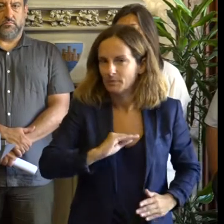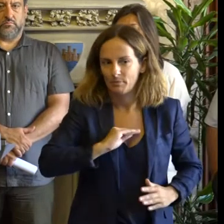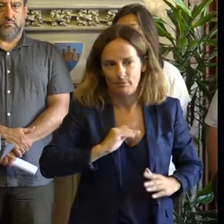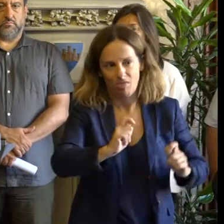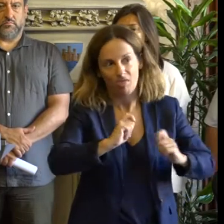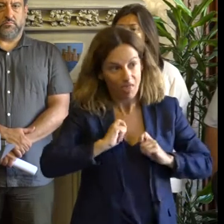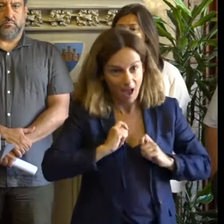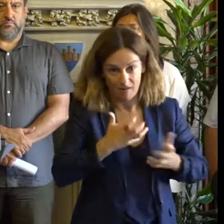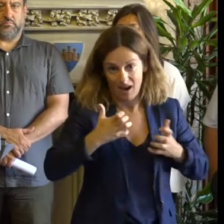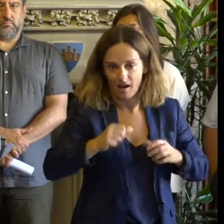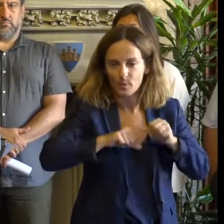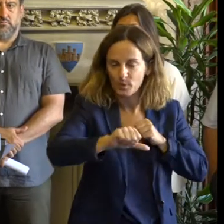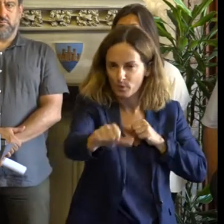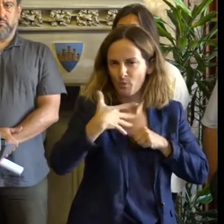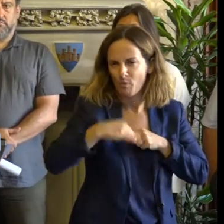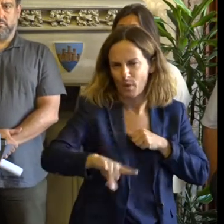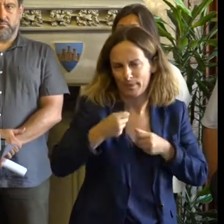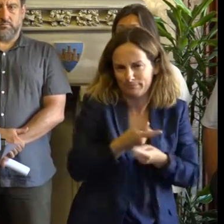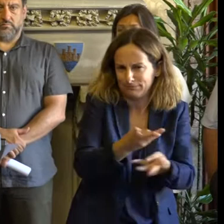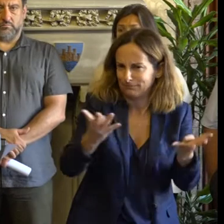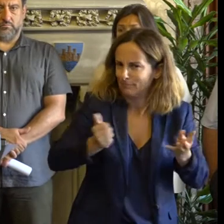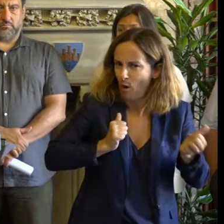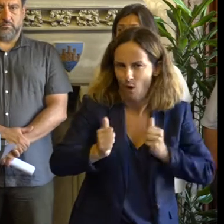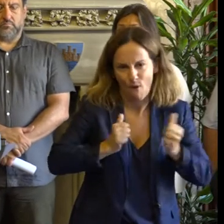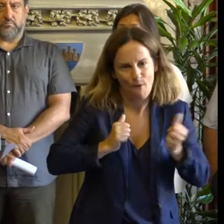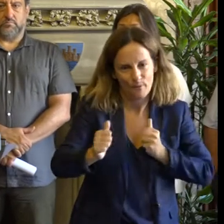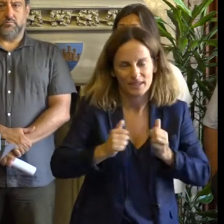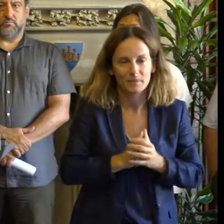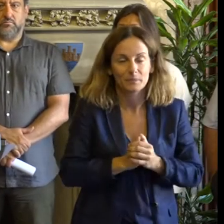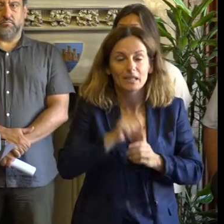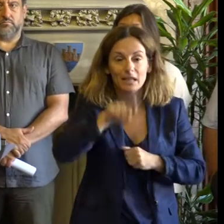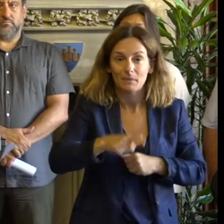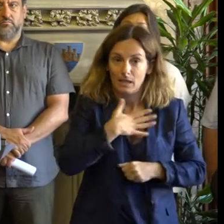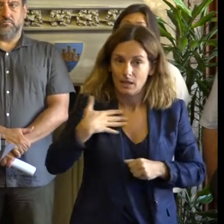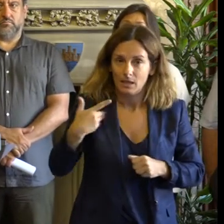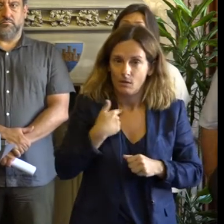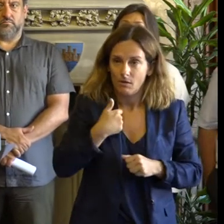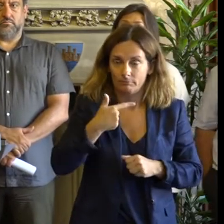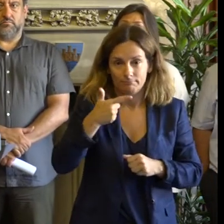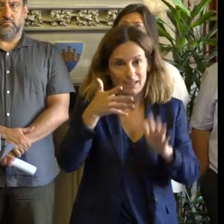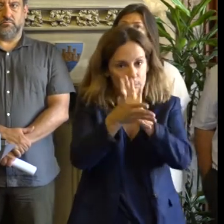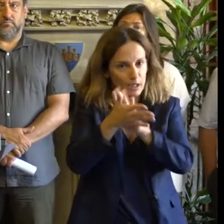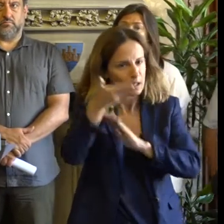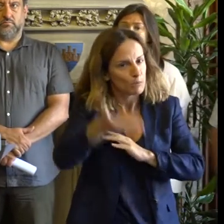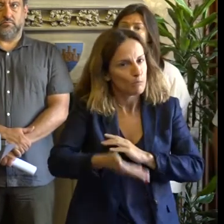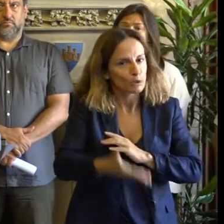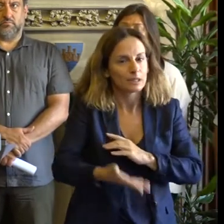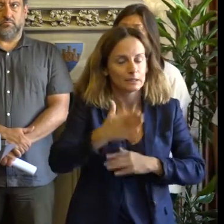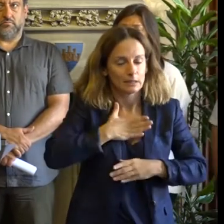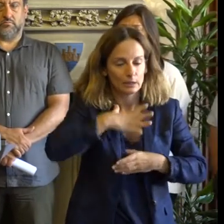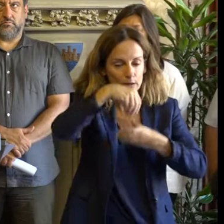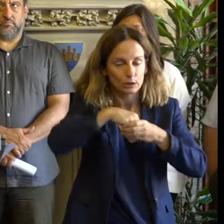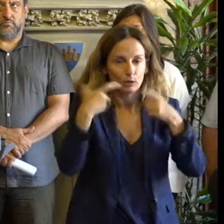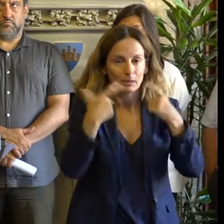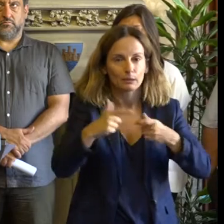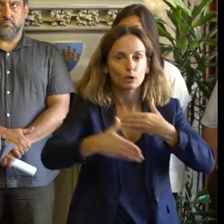convé aprofitar-lo, no? I també vull remarcar la feina que s'està fent des del departament de modernització de reformes estructurals a dins del Consell de